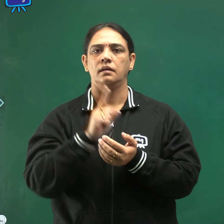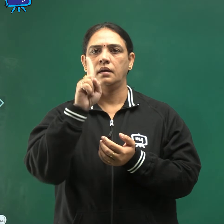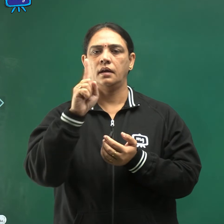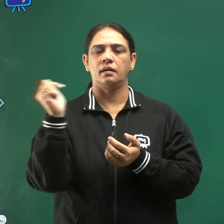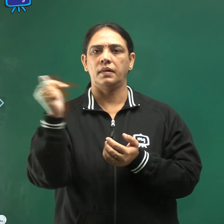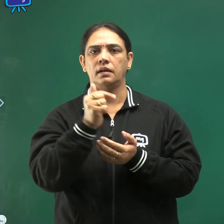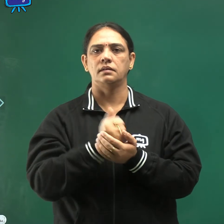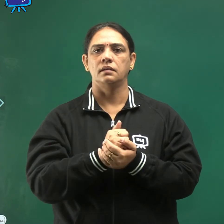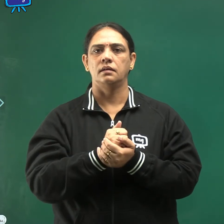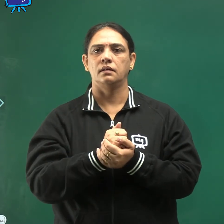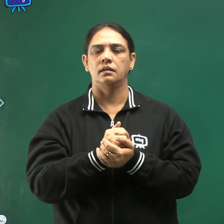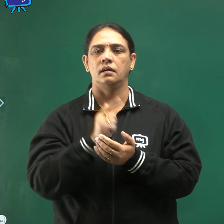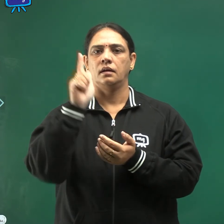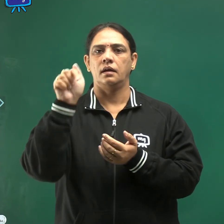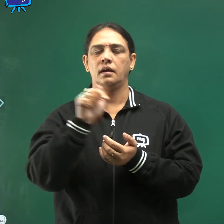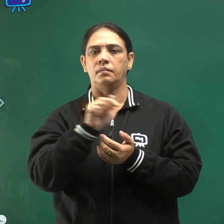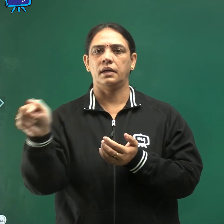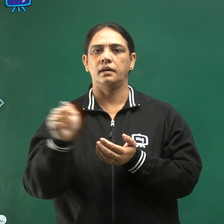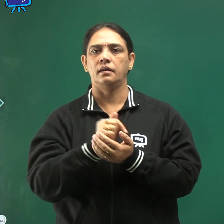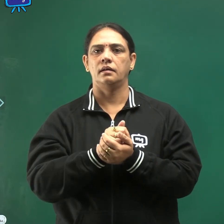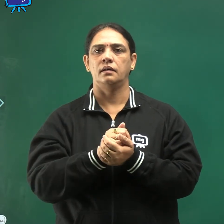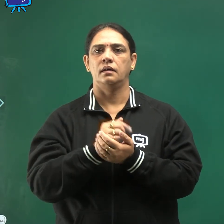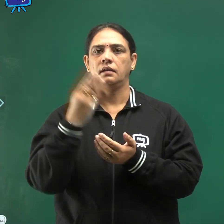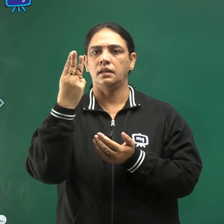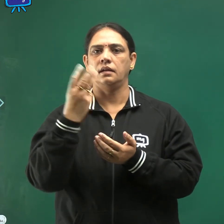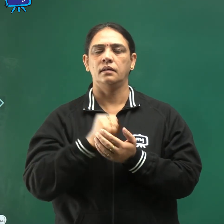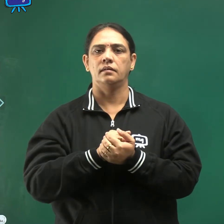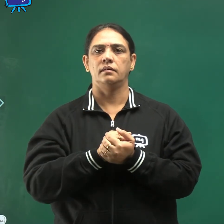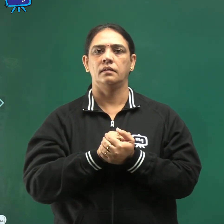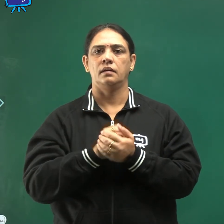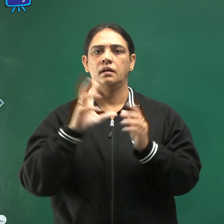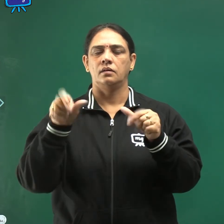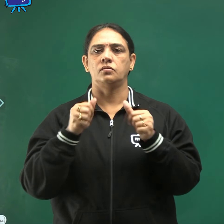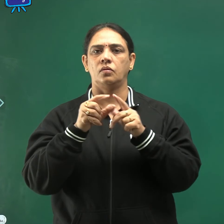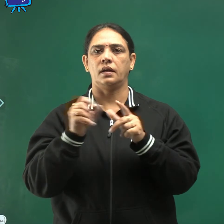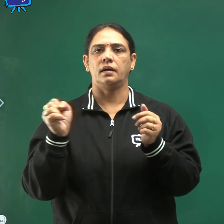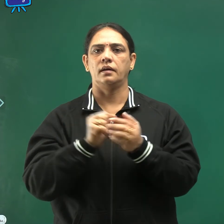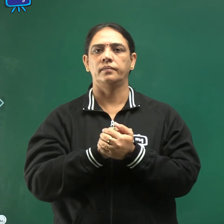माइनस 1 बटे 3। हल करेंगे